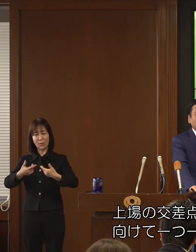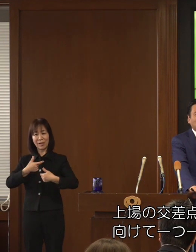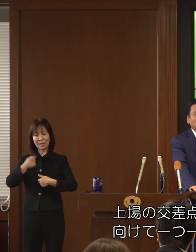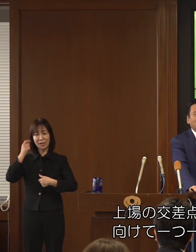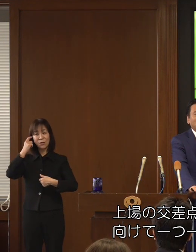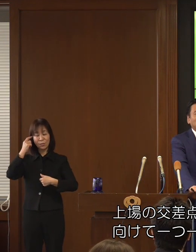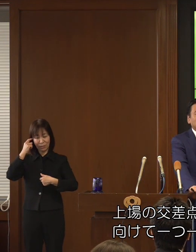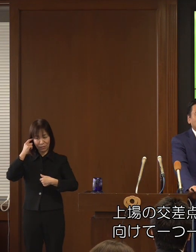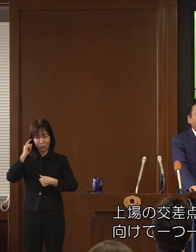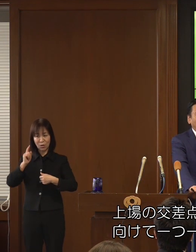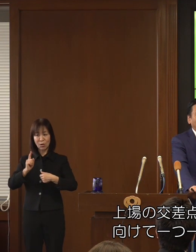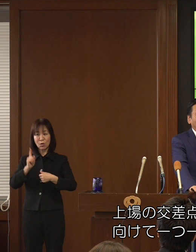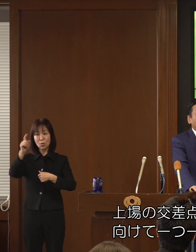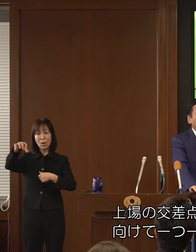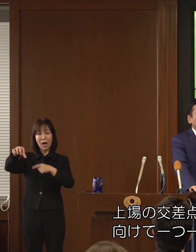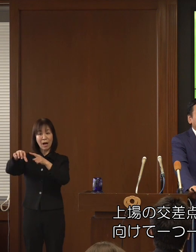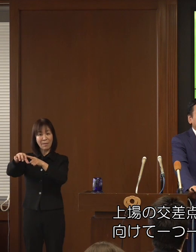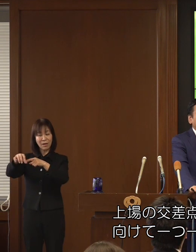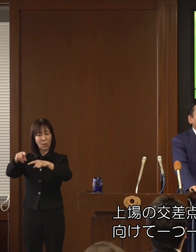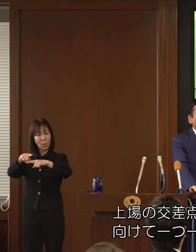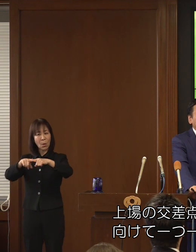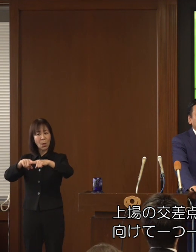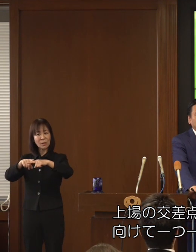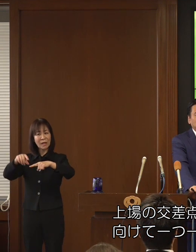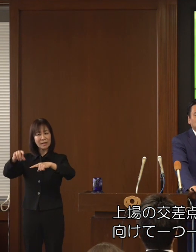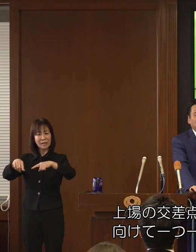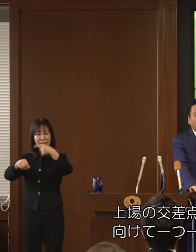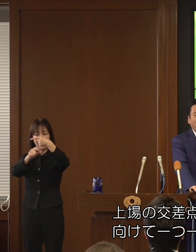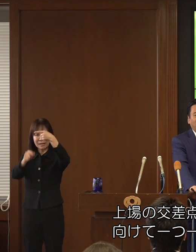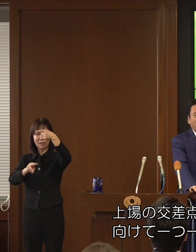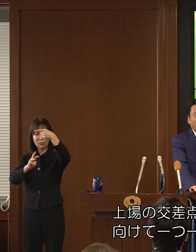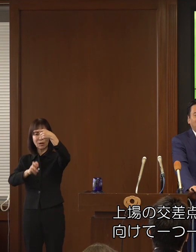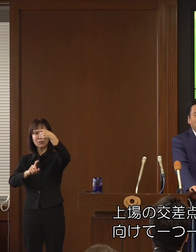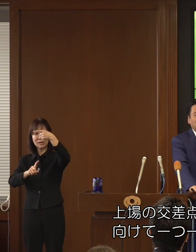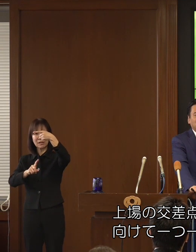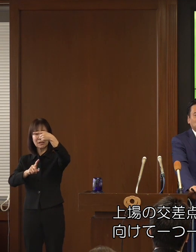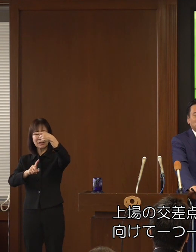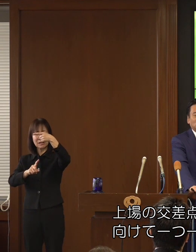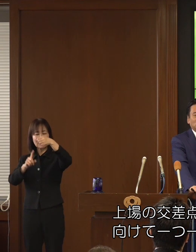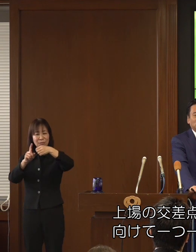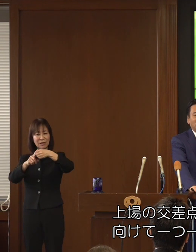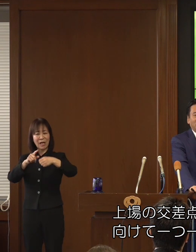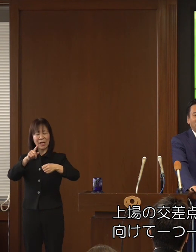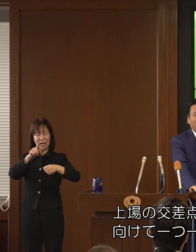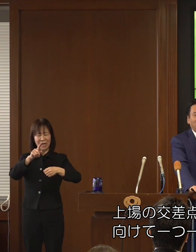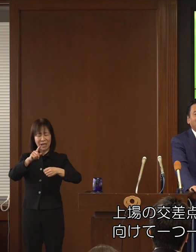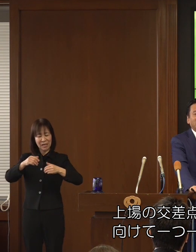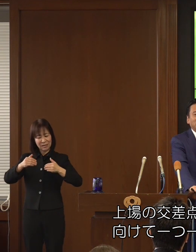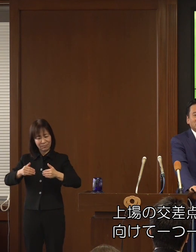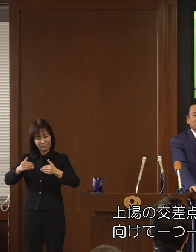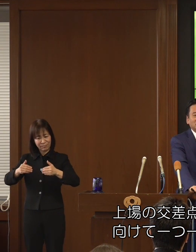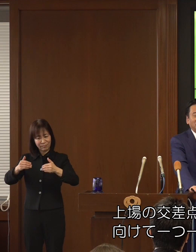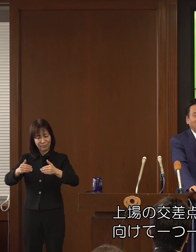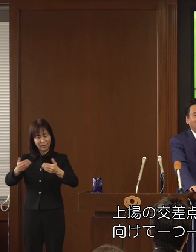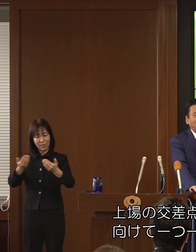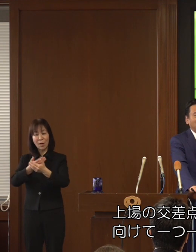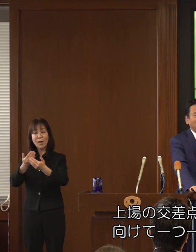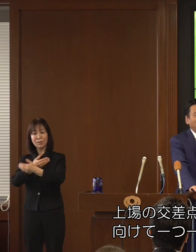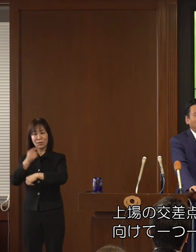上場の工作の名前もですね、この1月31日に向けて、一つ一つ、変わっていきます